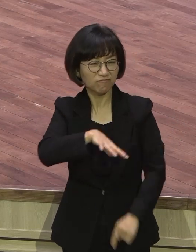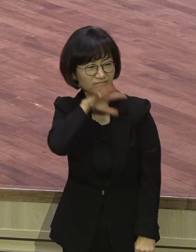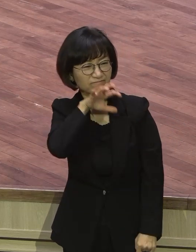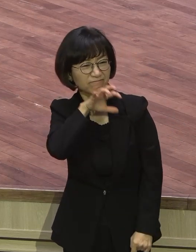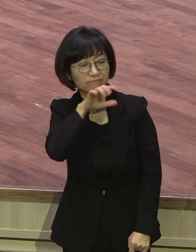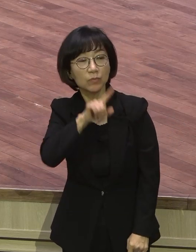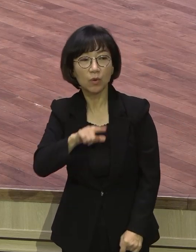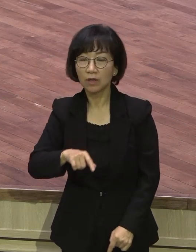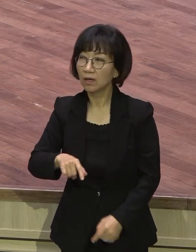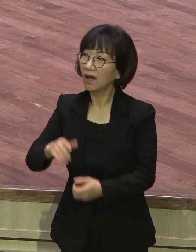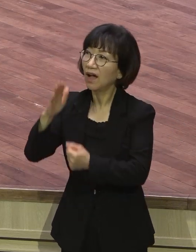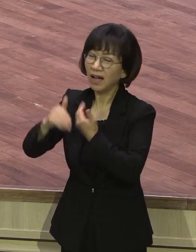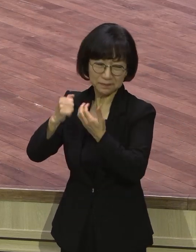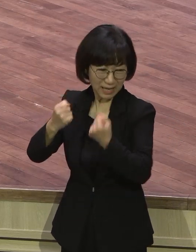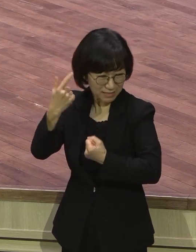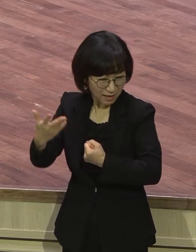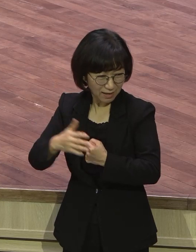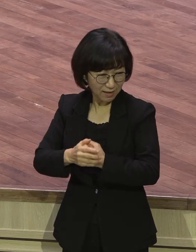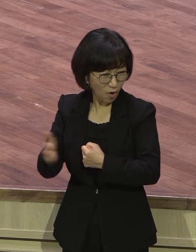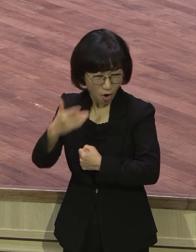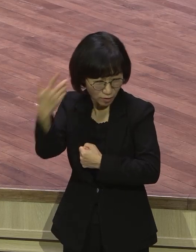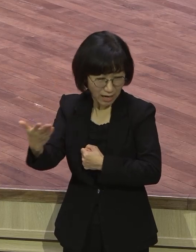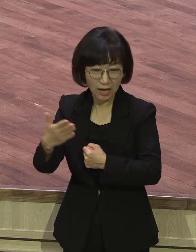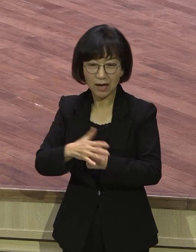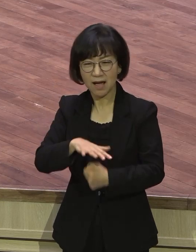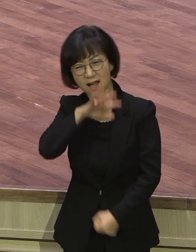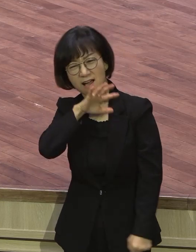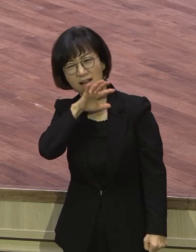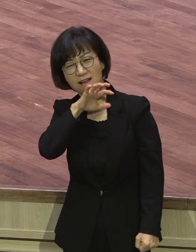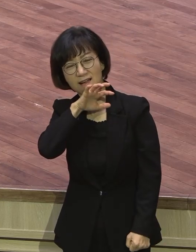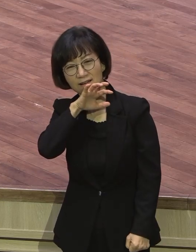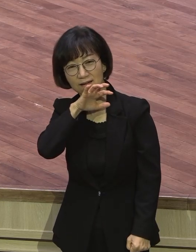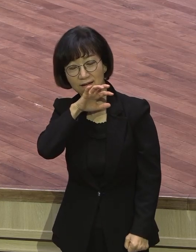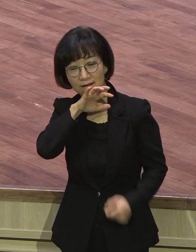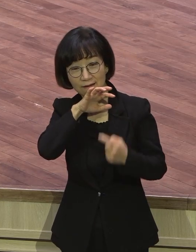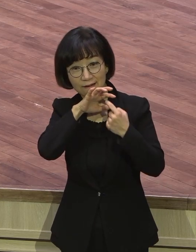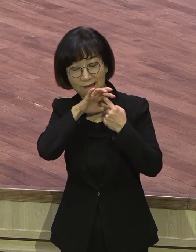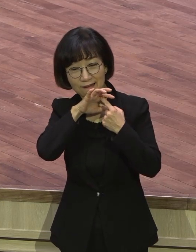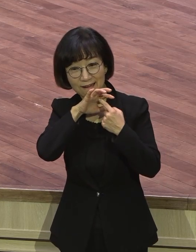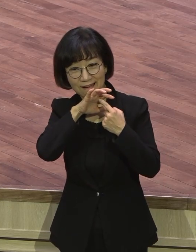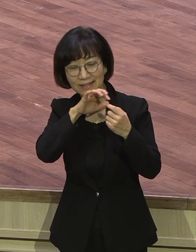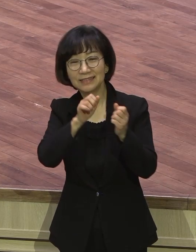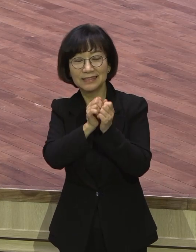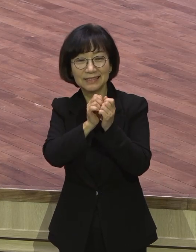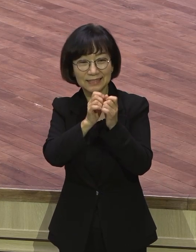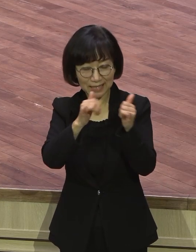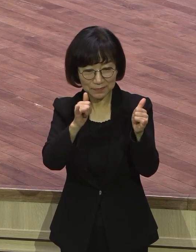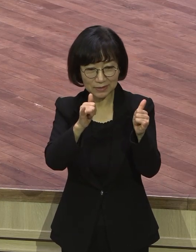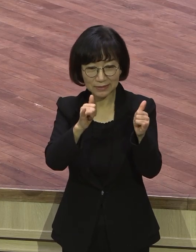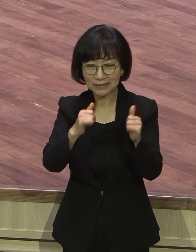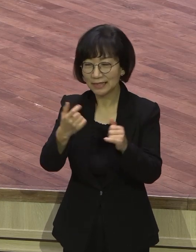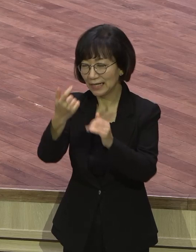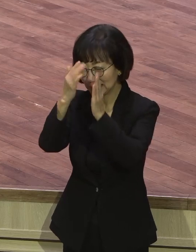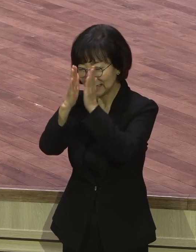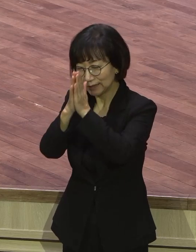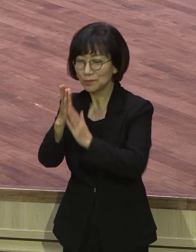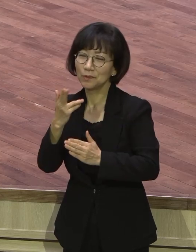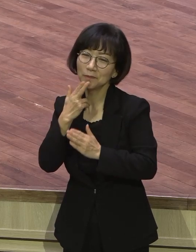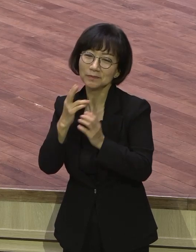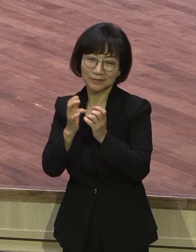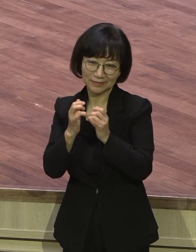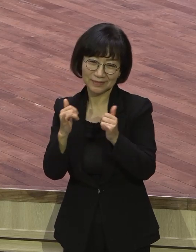열받아가지고 이런 사람의 특징이 있어요 그게 뭐냐면요 한마디로 기도를 하지 않는